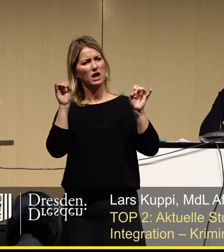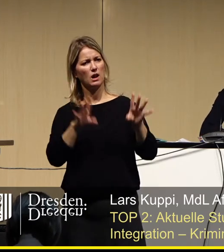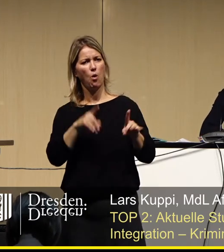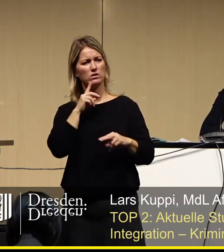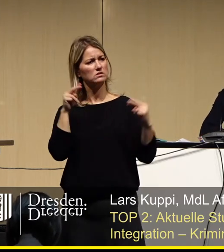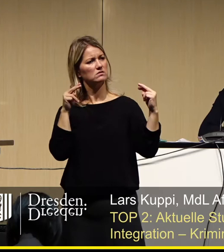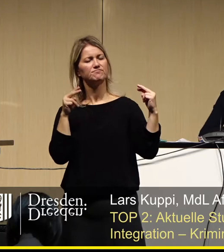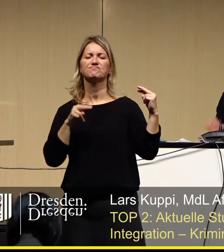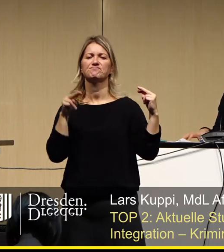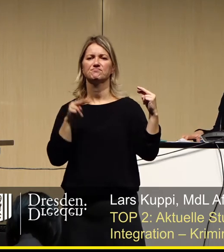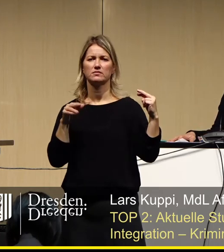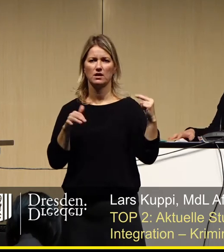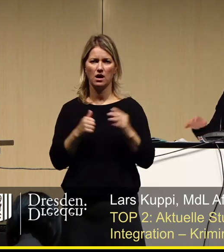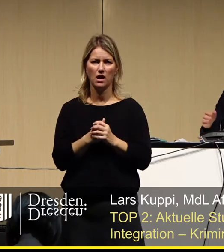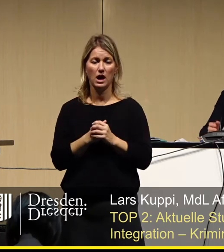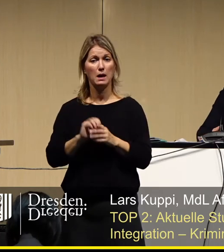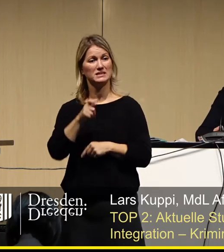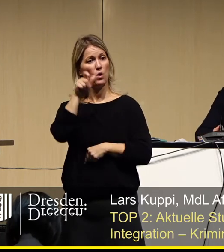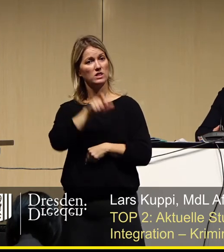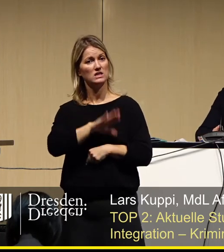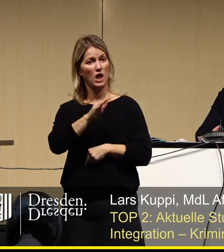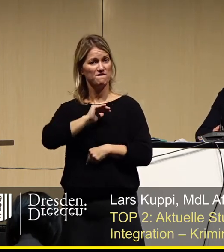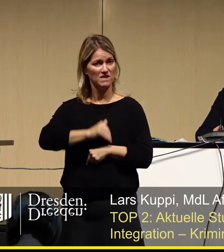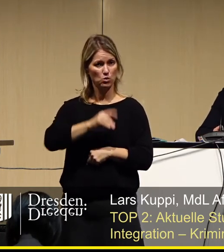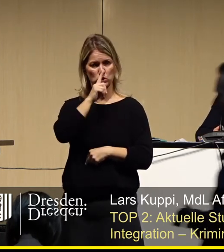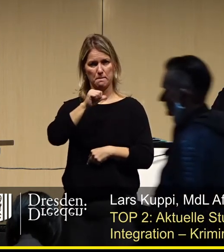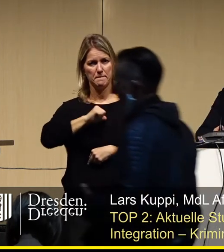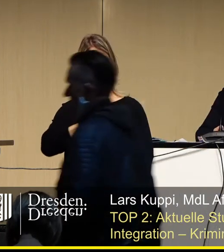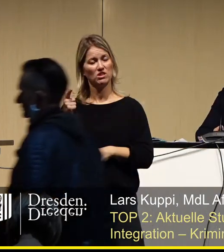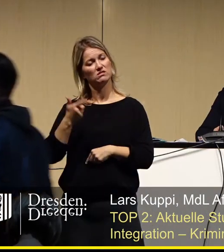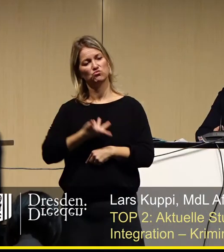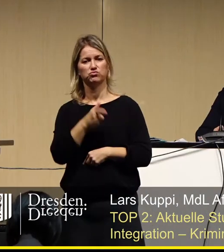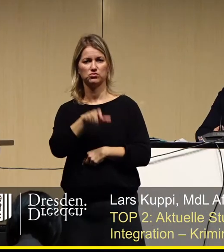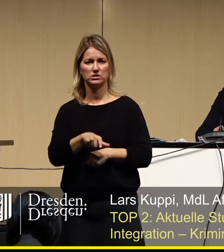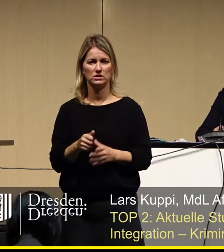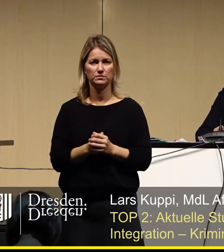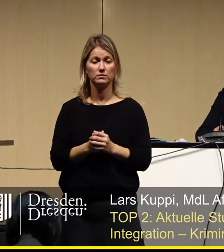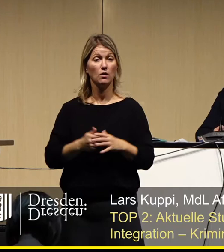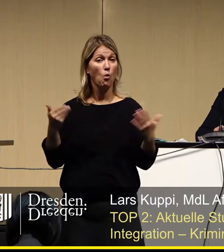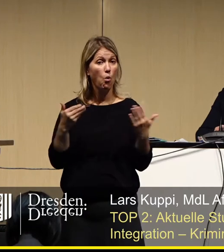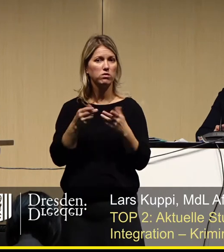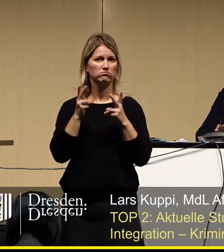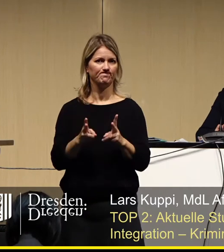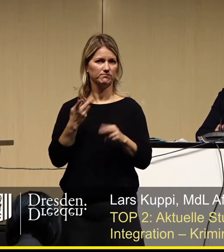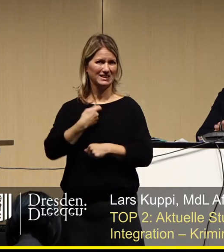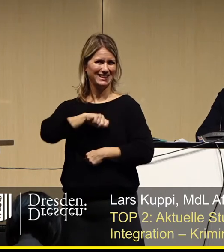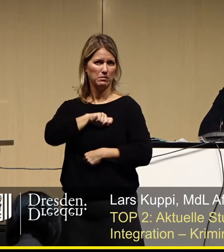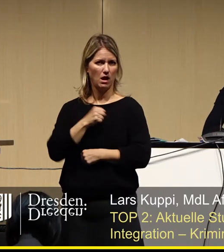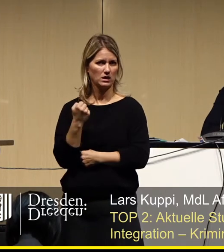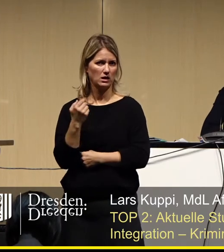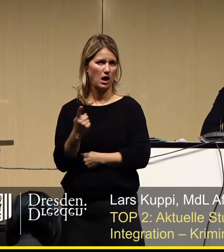Einheimischen, insbesondere gegenüber Frauen und Mädchen. Und endet bei handfester Kriminalität.